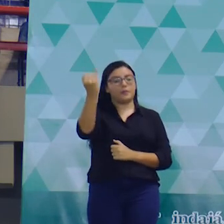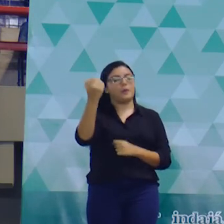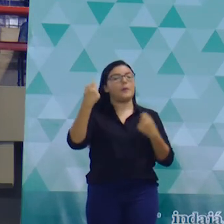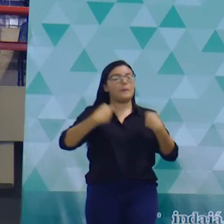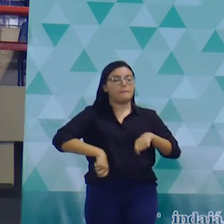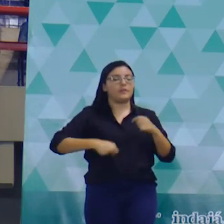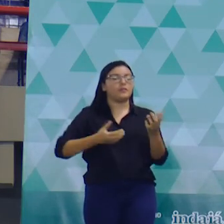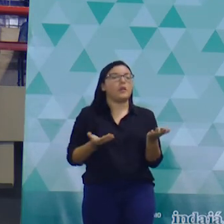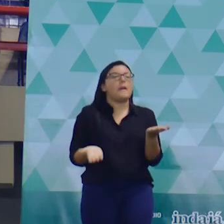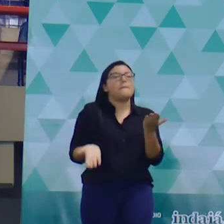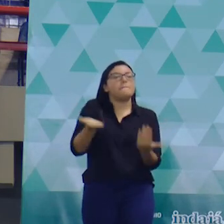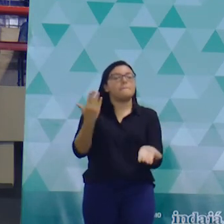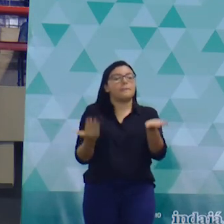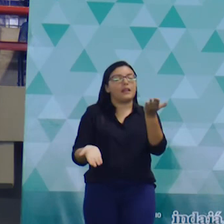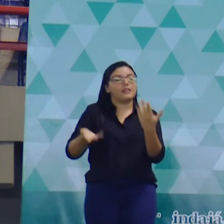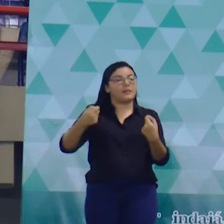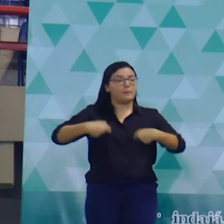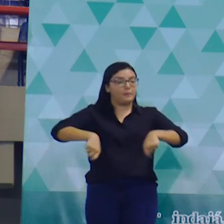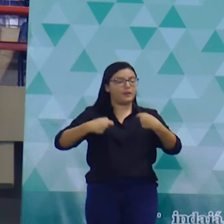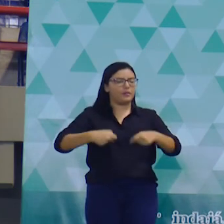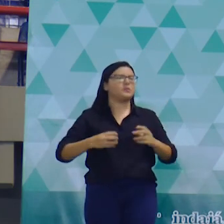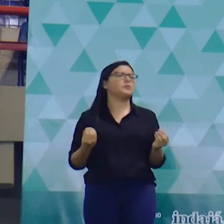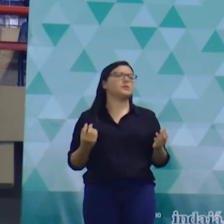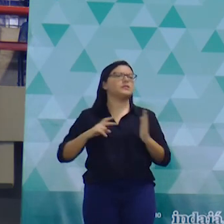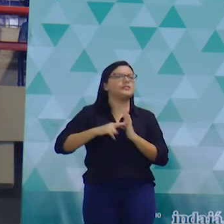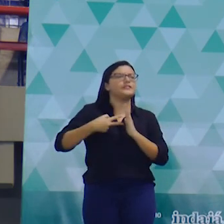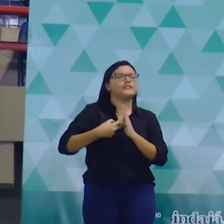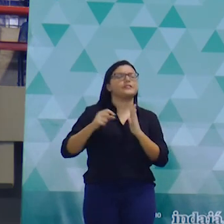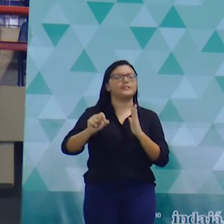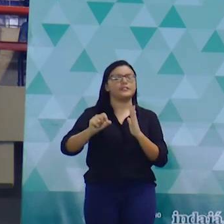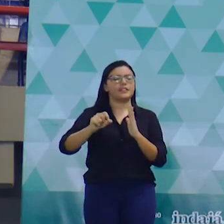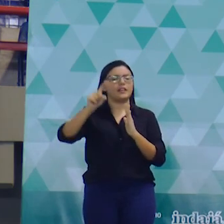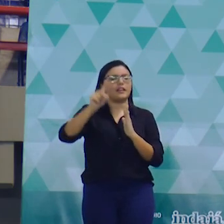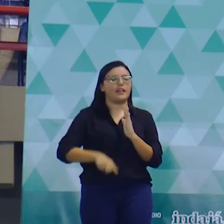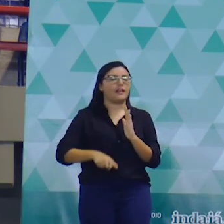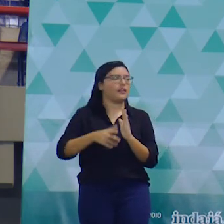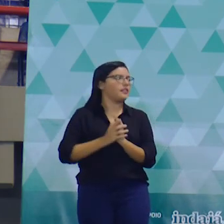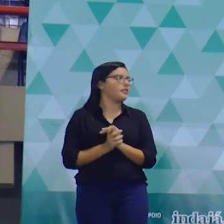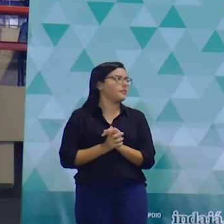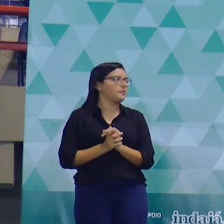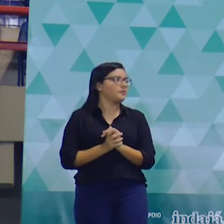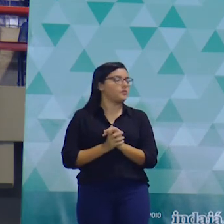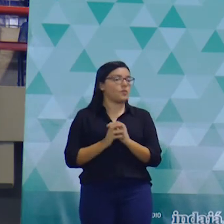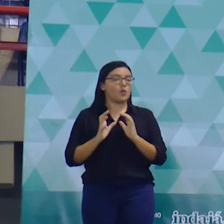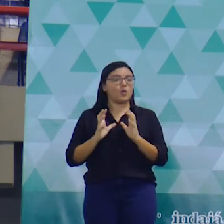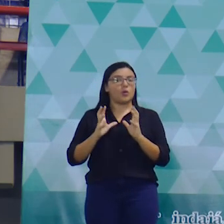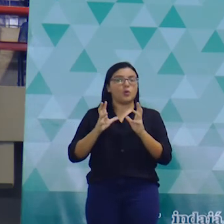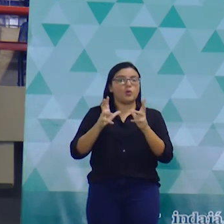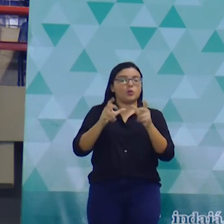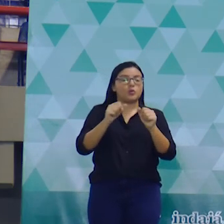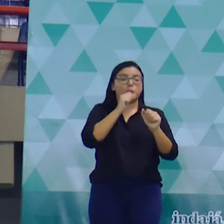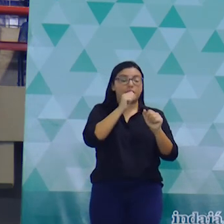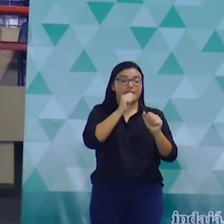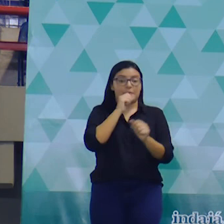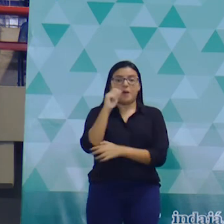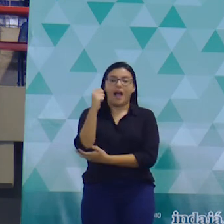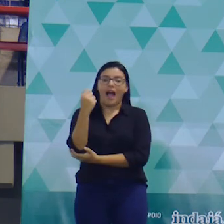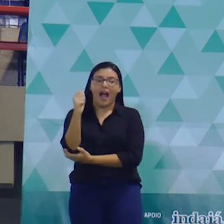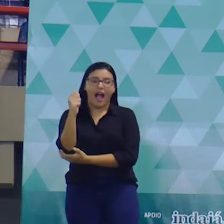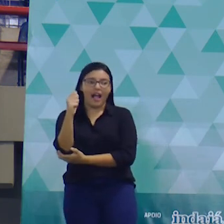esteja balanceada. Balancear uma equação química é você fazer com que todos os átomos do primeiro